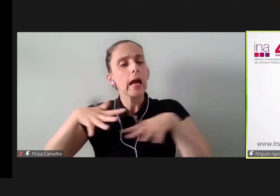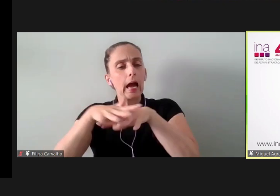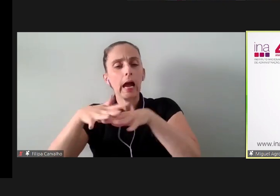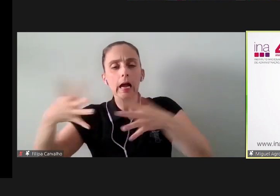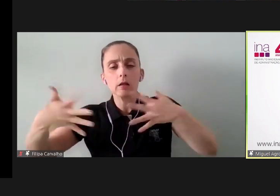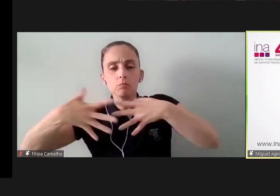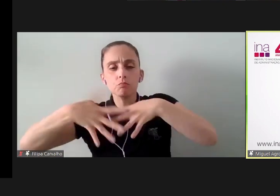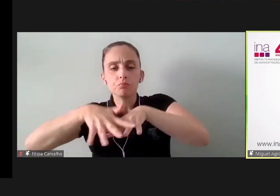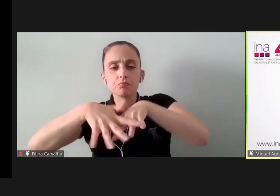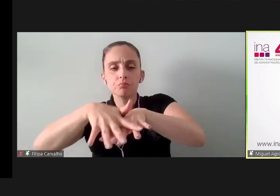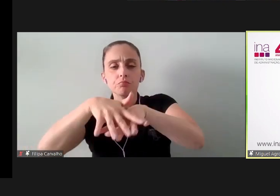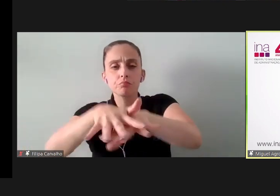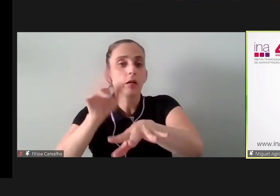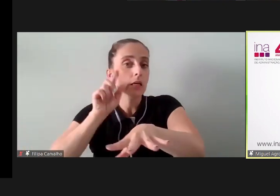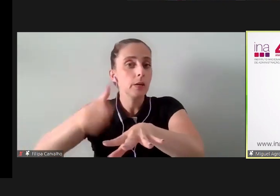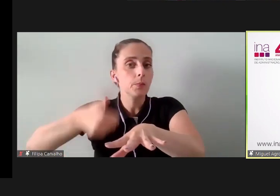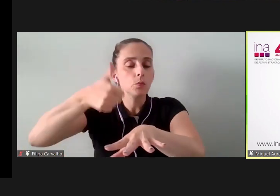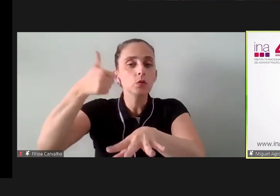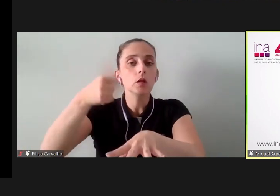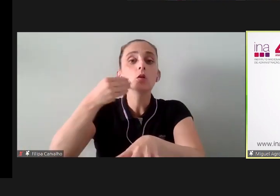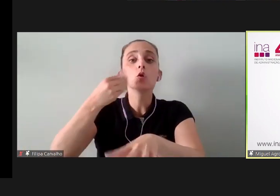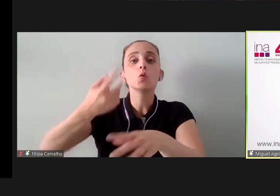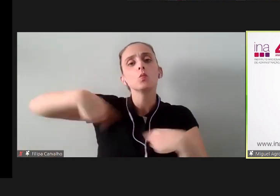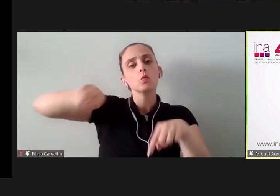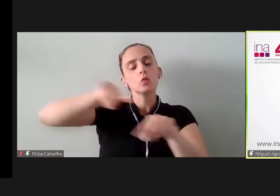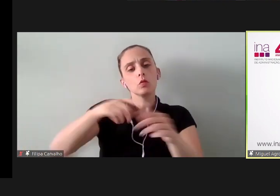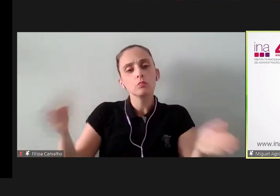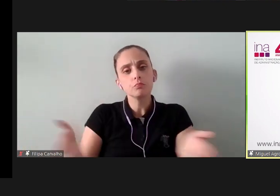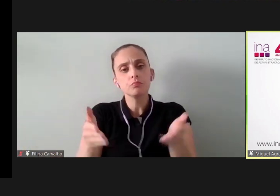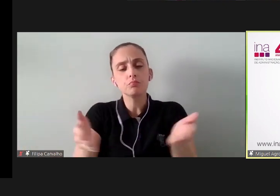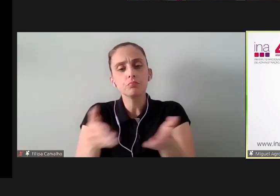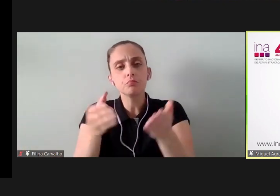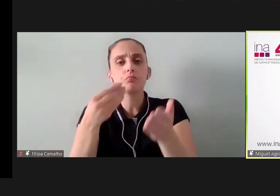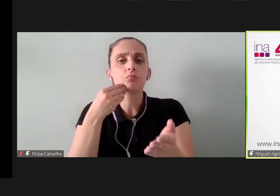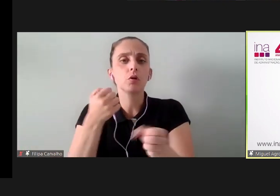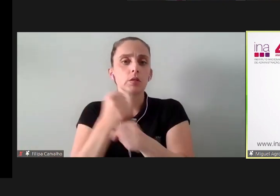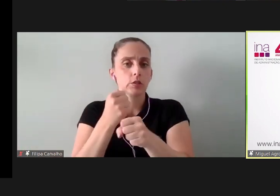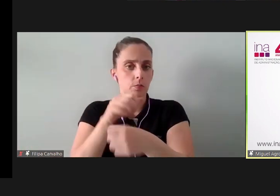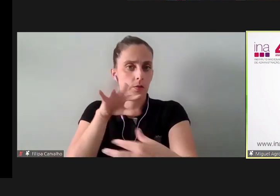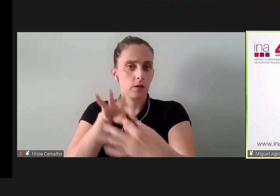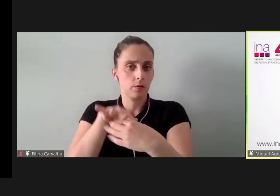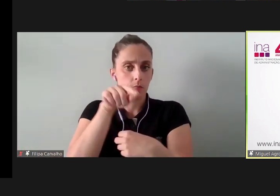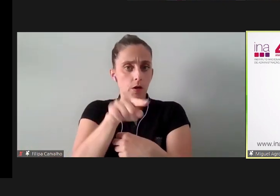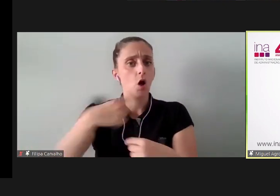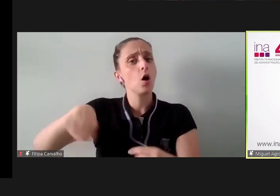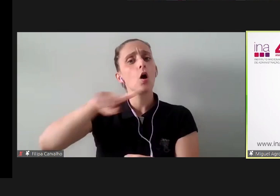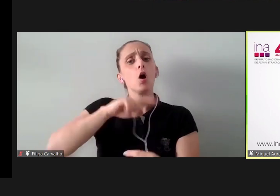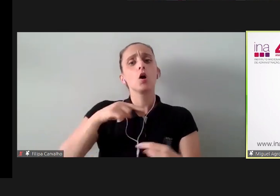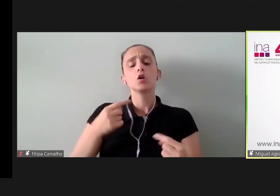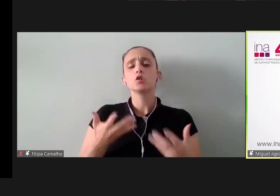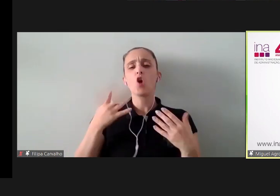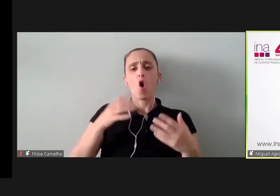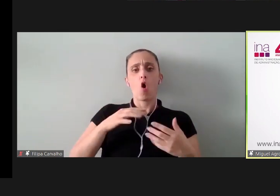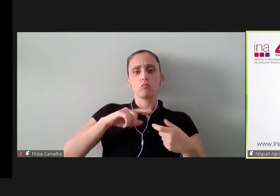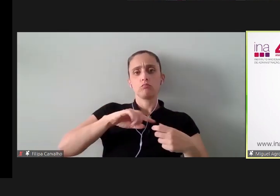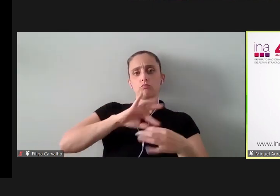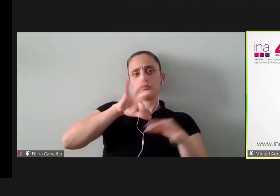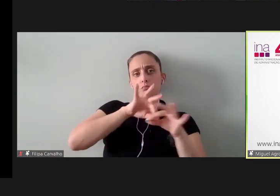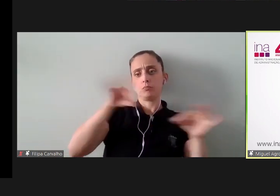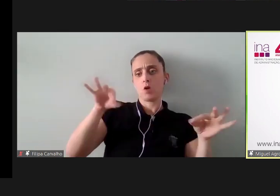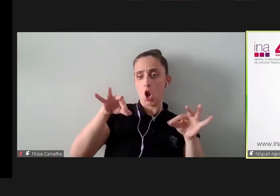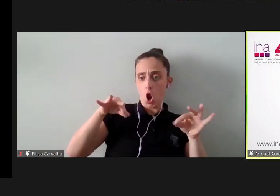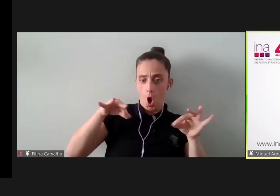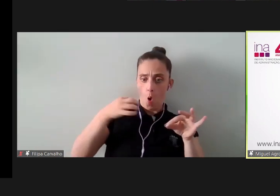como nós as dinamizamos ou como nos posicionamos em relação a elas. Aquilo que eu dizia há bocadinho de não queremos ser o nó de uma rede, queremos ser o nó de várias